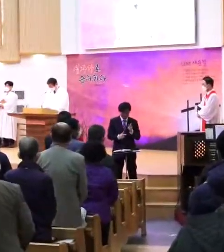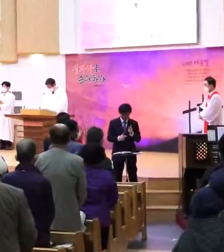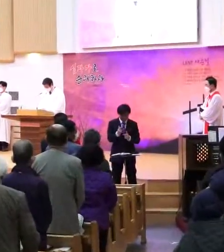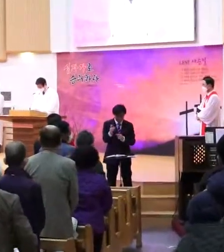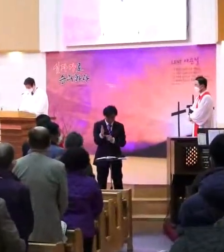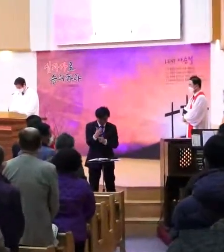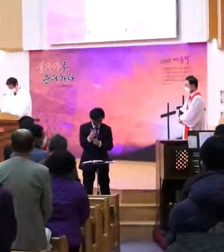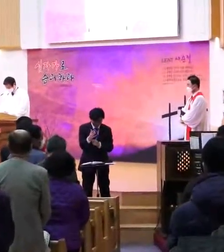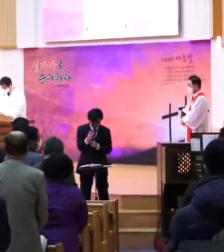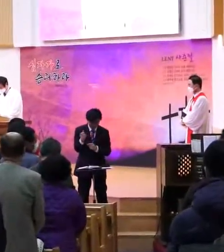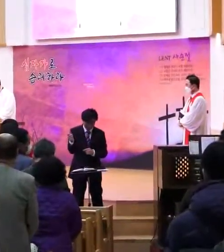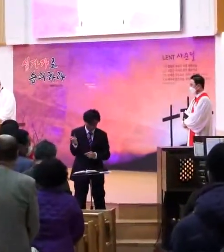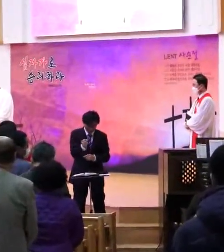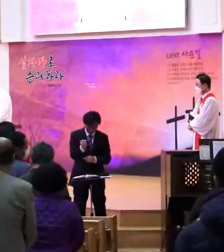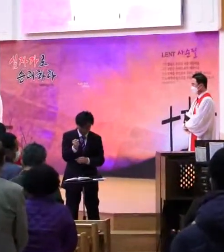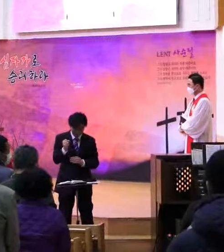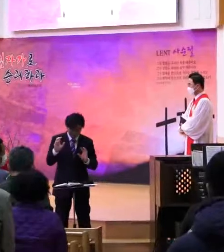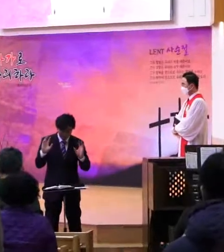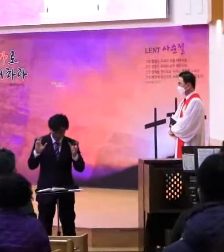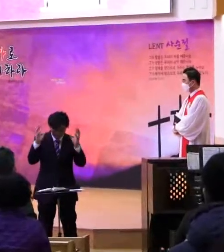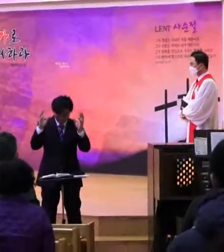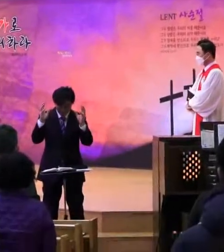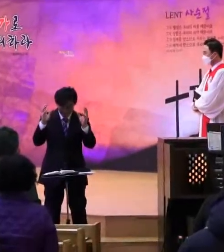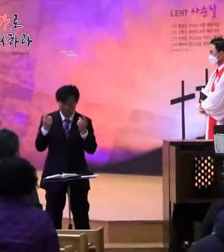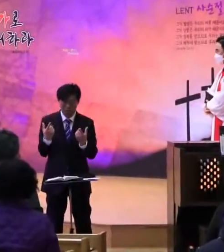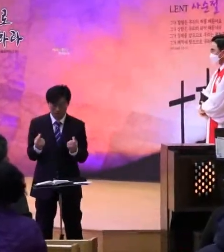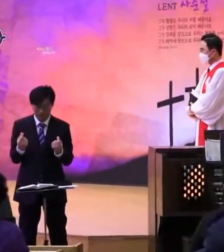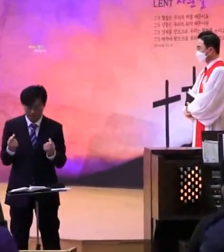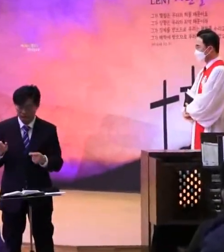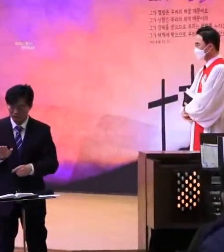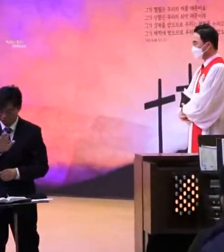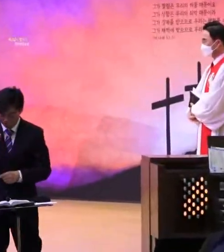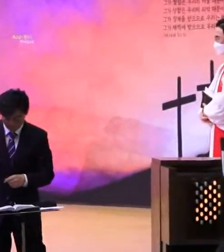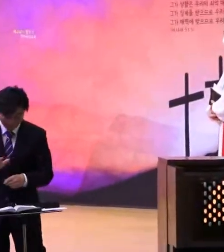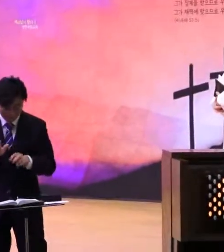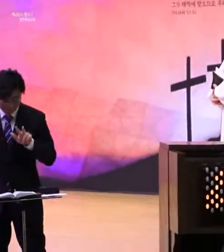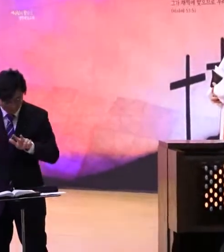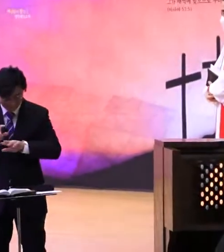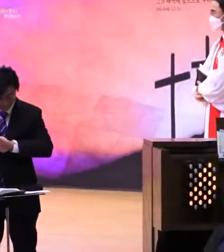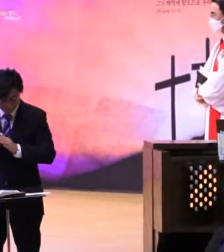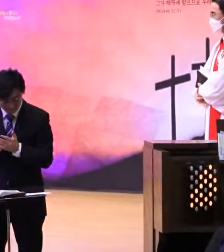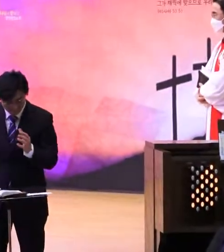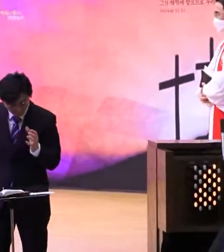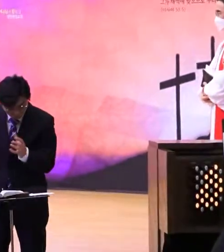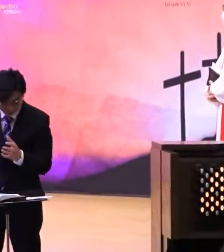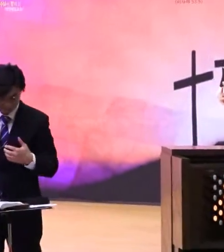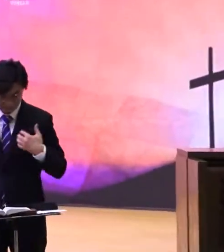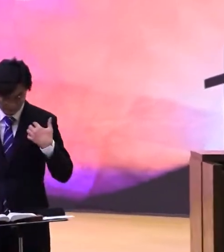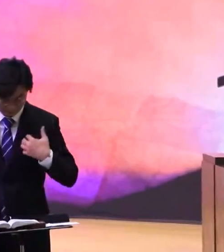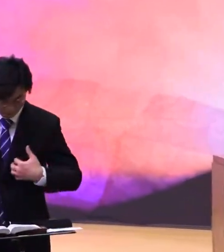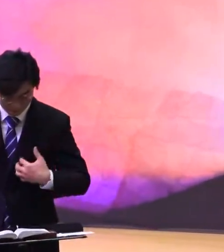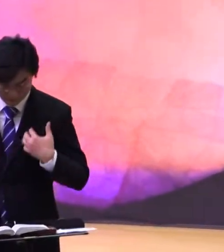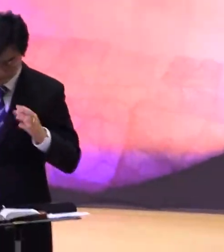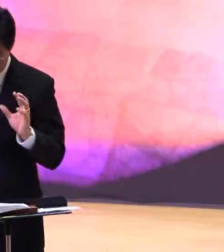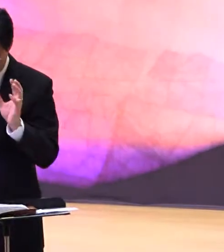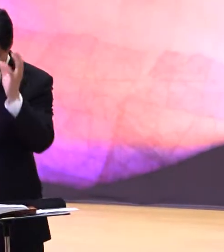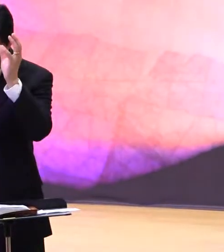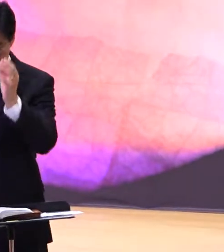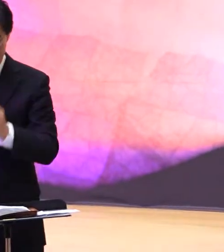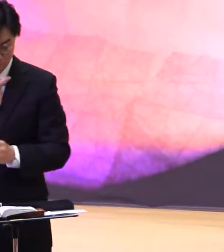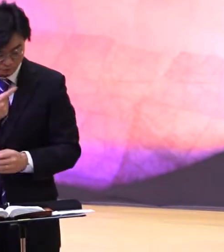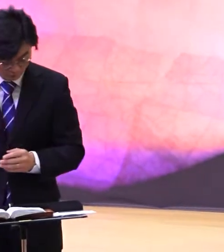흔들며 예수님을 환영했듯이 저희들도 이 시간 온몸과 온마음으로 기뻐 주님을 찬양하며